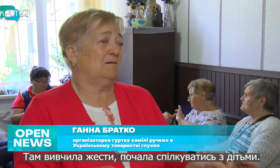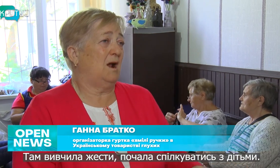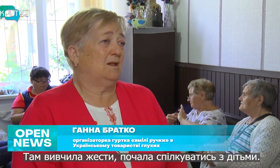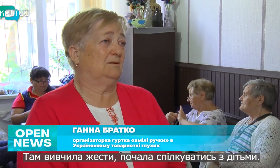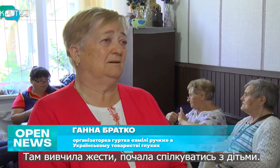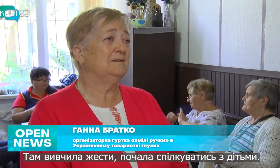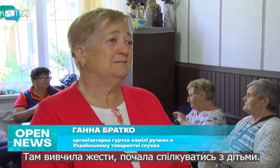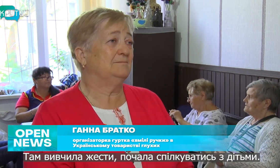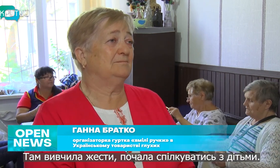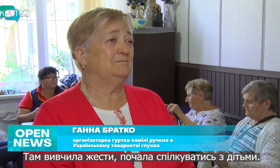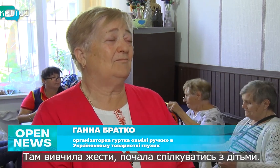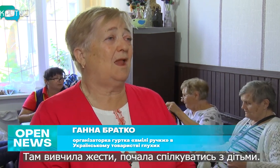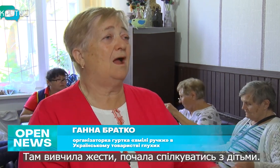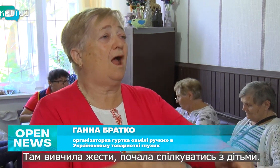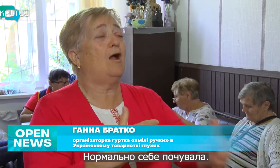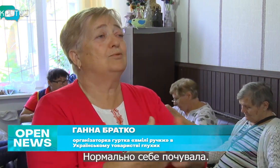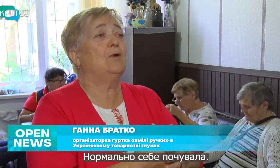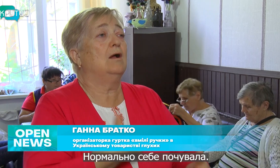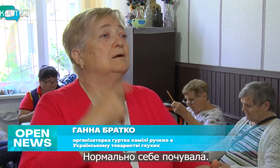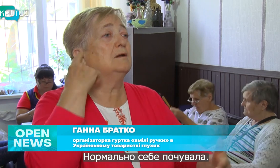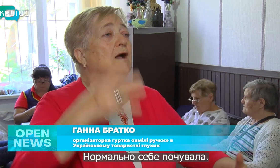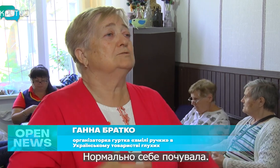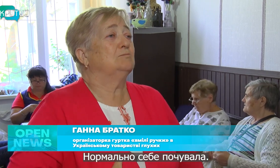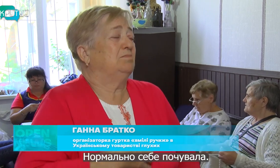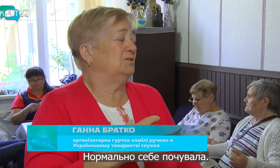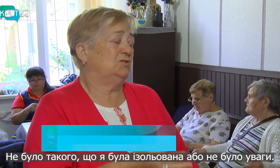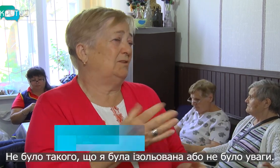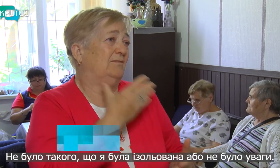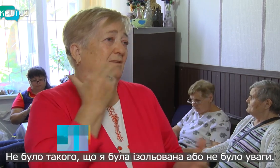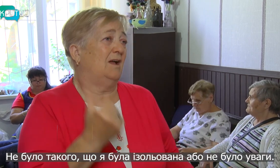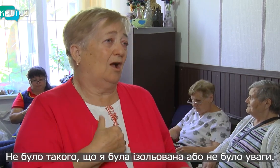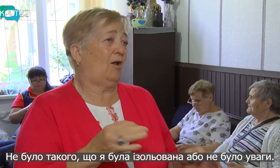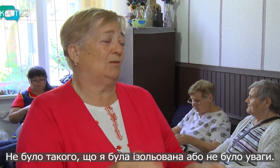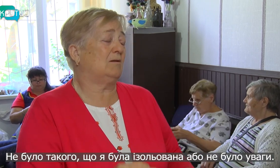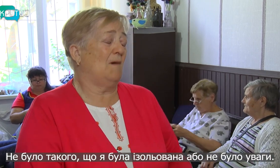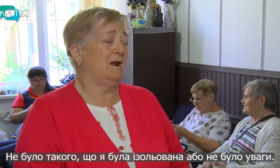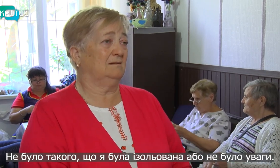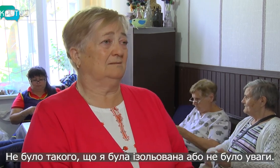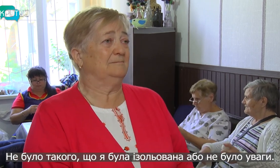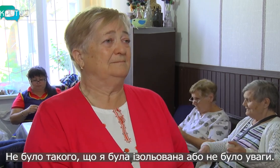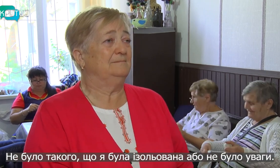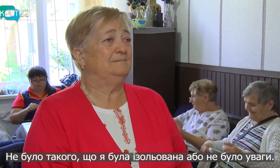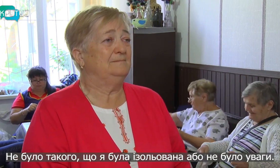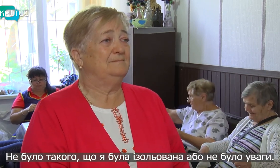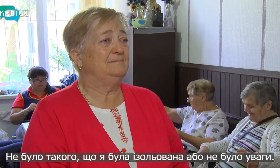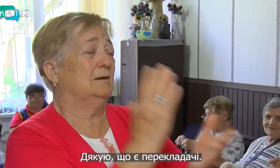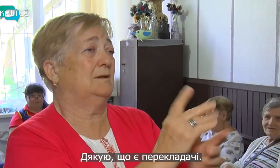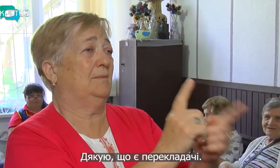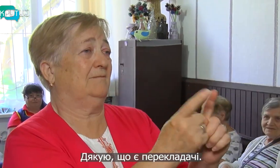жести, почала спілкуватися з дітьми. Нормально себе почувала. Не було такого, що я була ізольована або не було уваги. Дякую, що